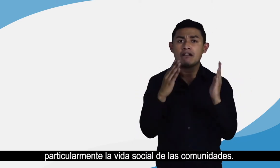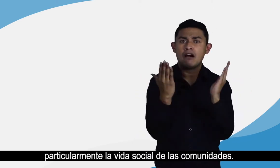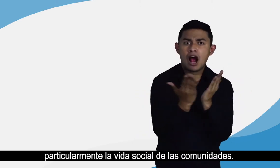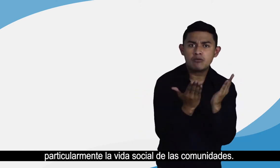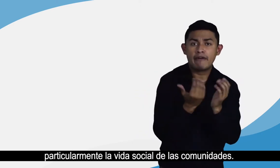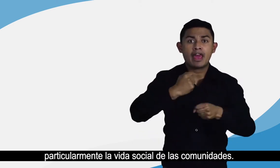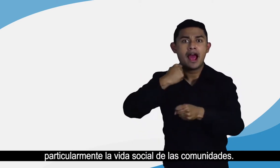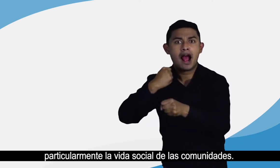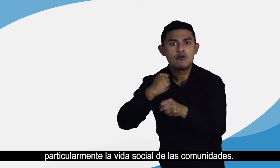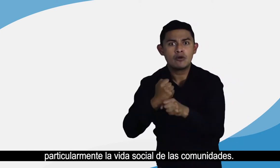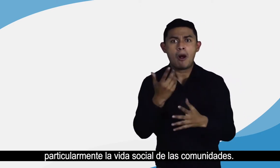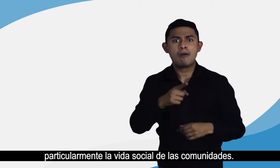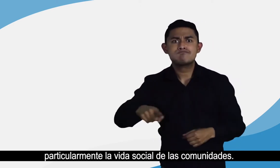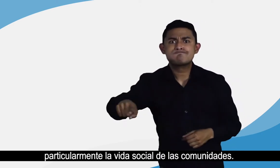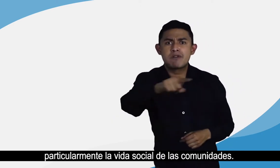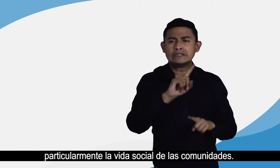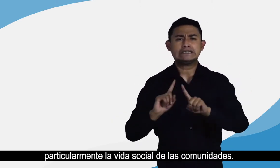particularmente la vida social de las comunidades.